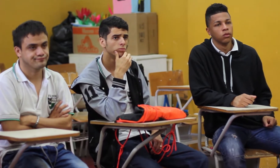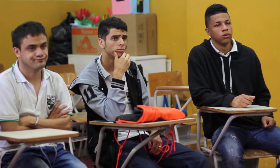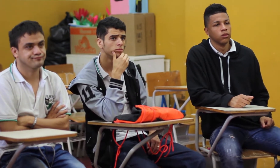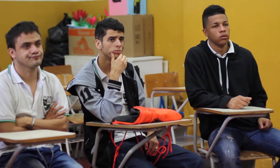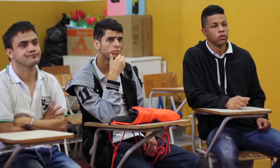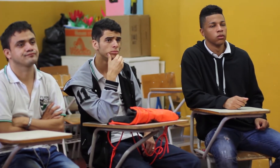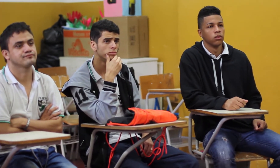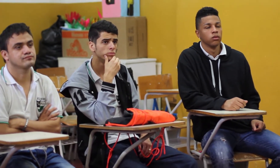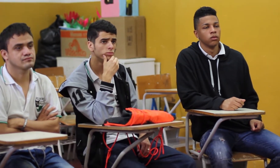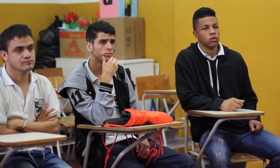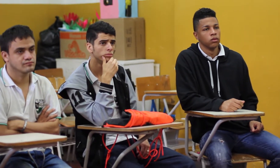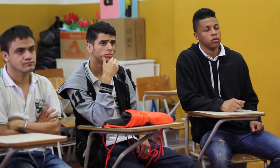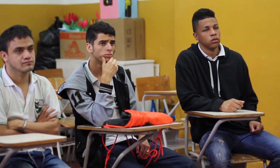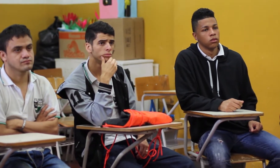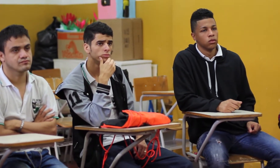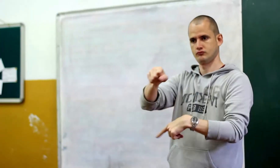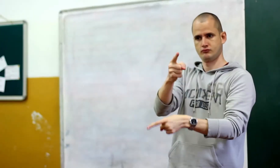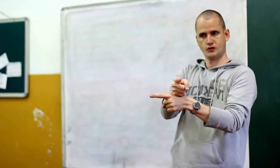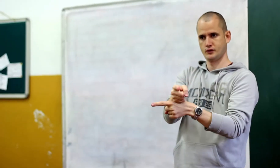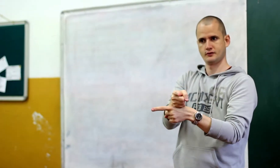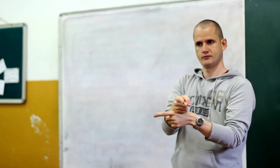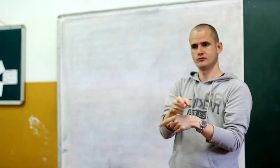niños.